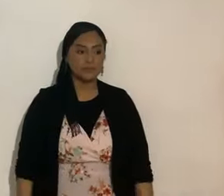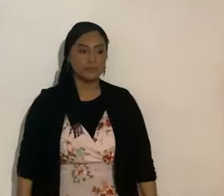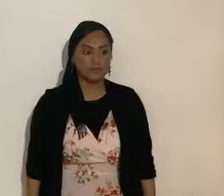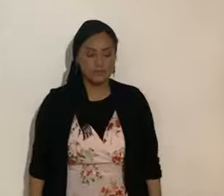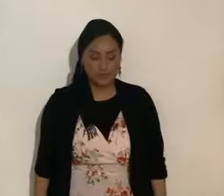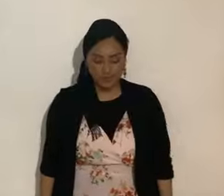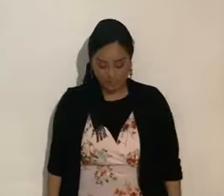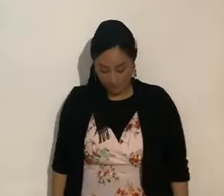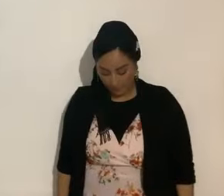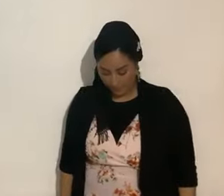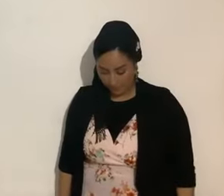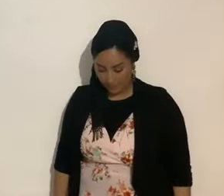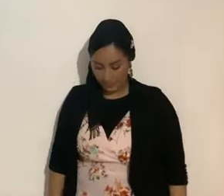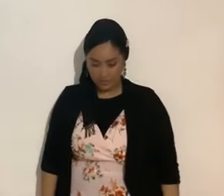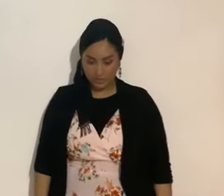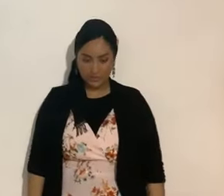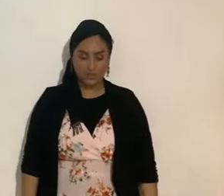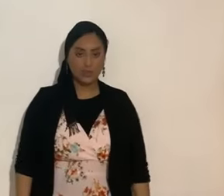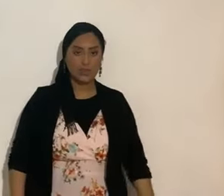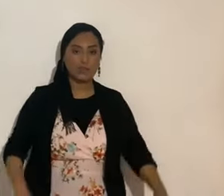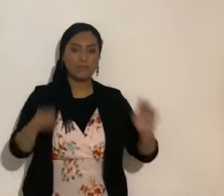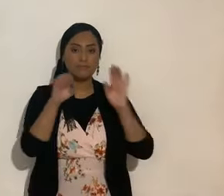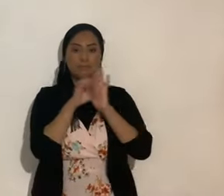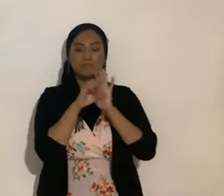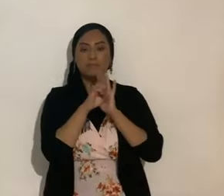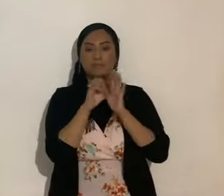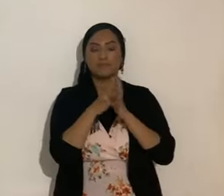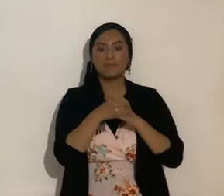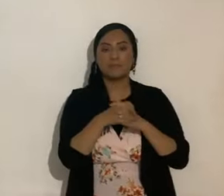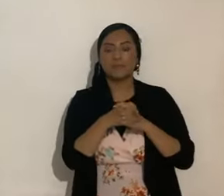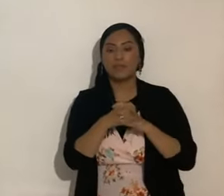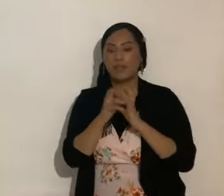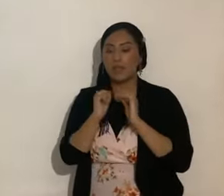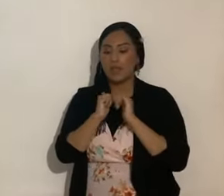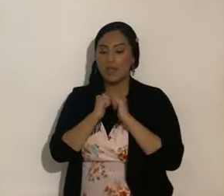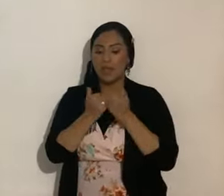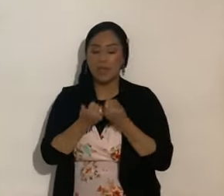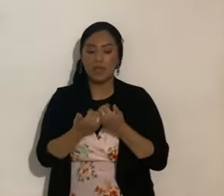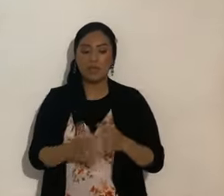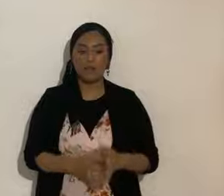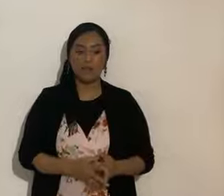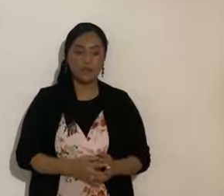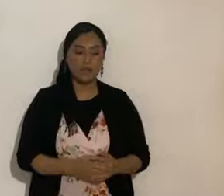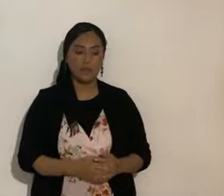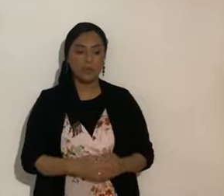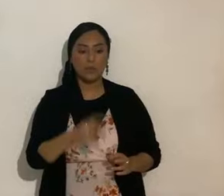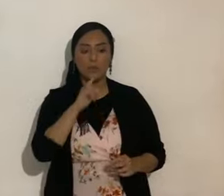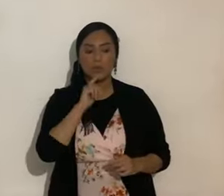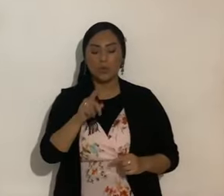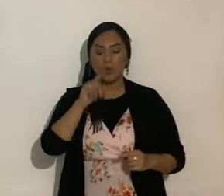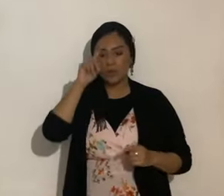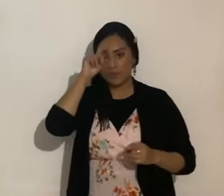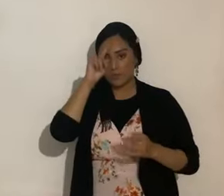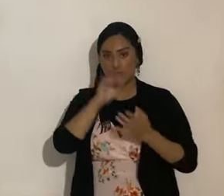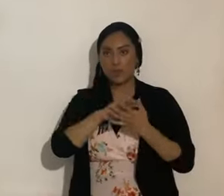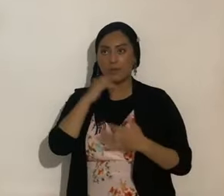¿Sí? Y entonces, un ejemplo de cómo ser un verdadero